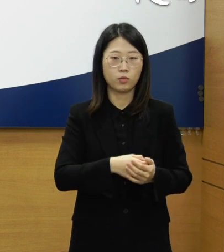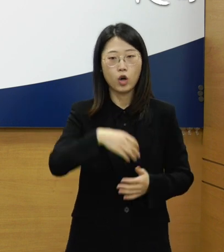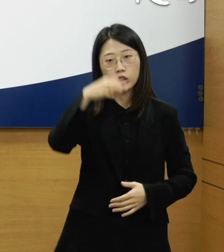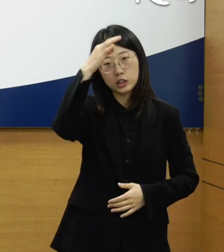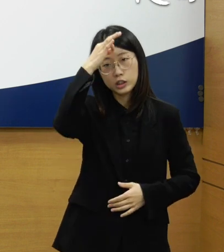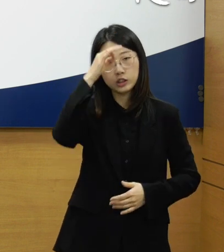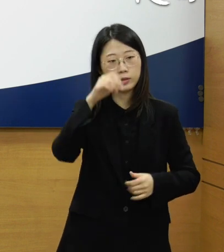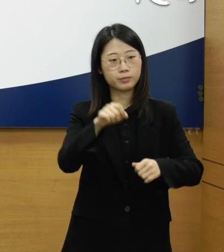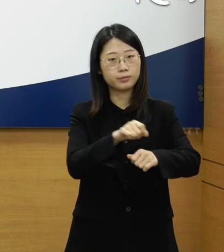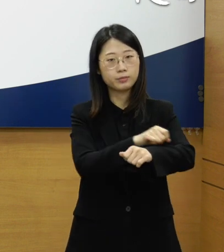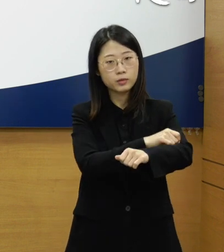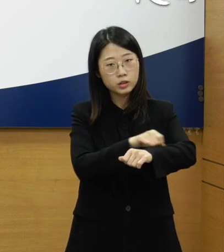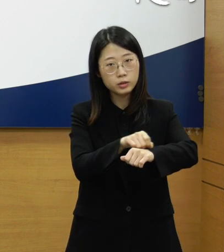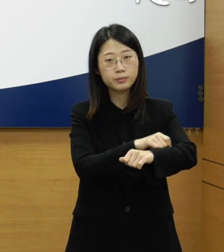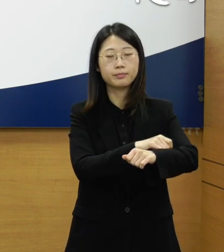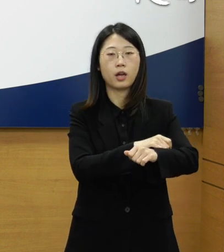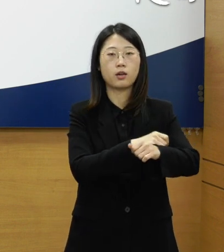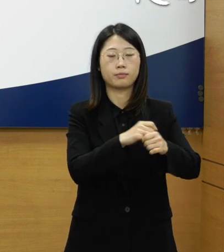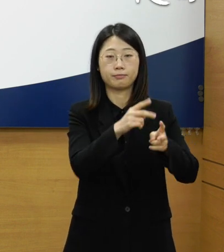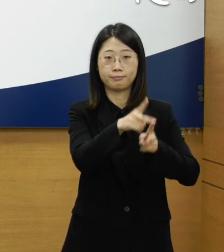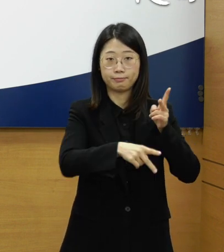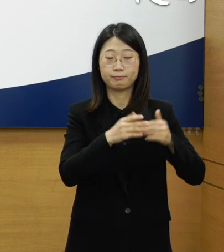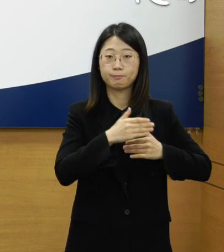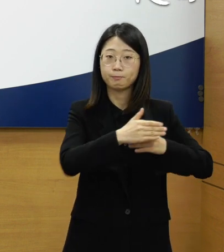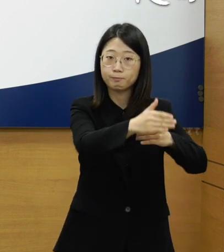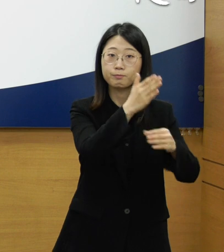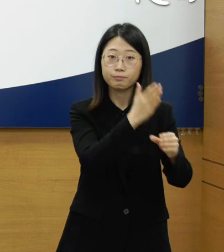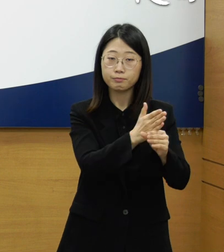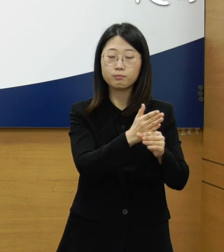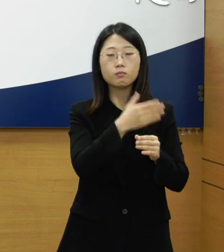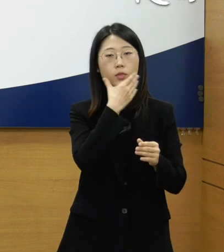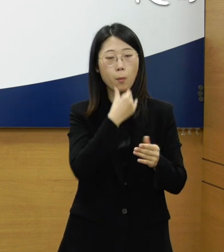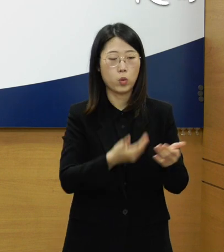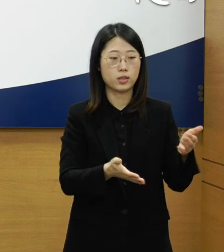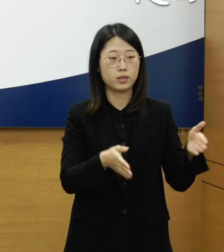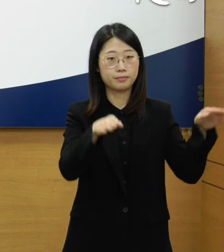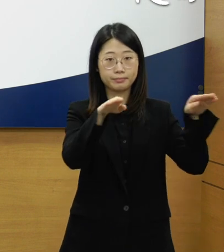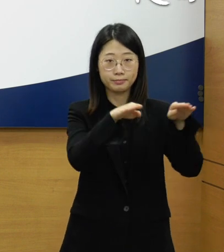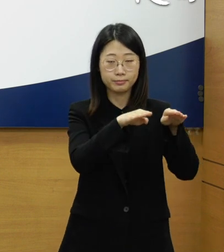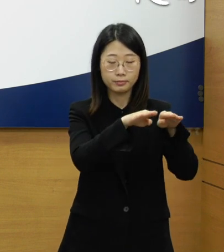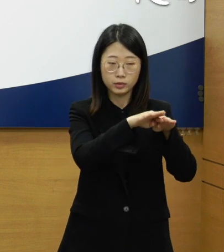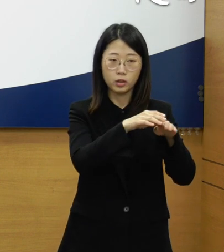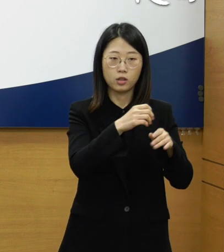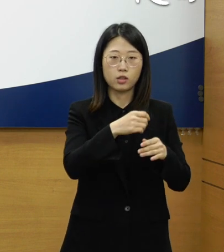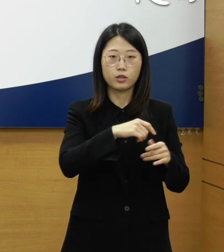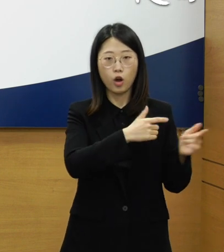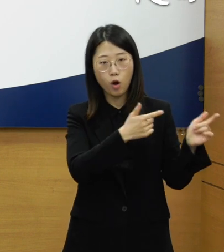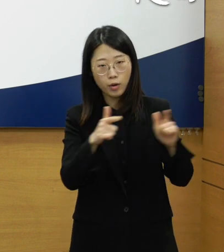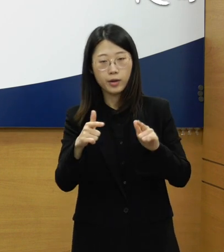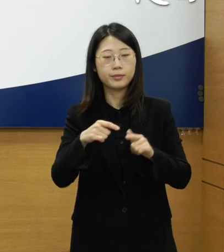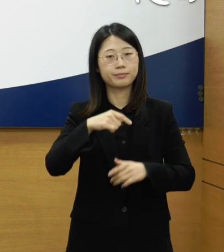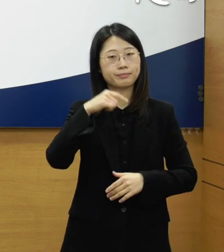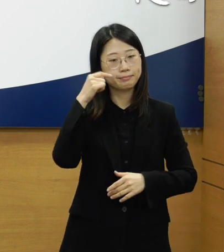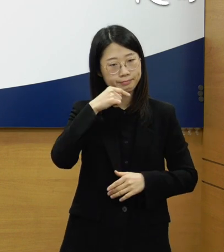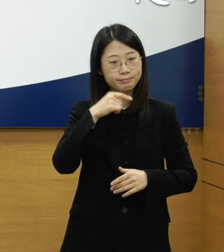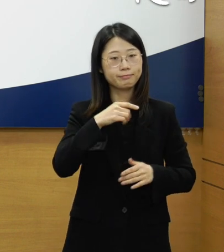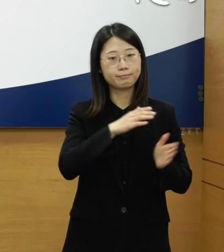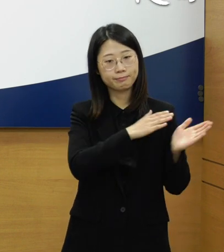사업을 활성화함으로써 장애인 복지 서비스를 더욱 강화할 계획입니다.